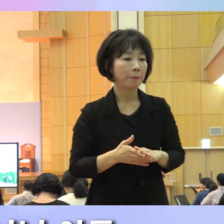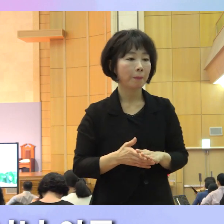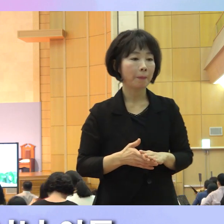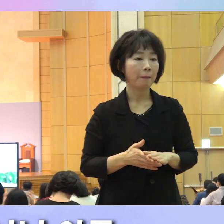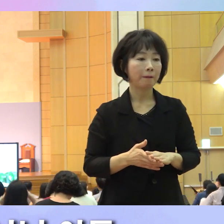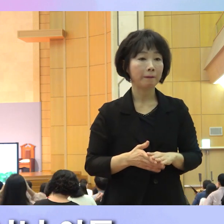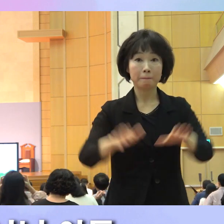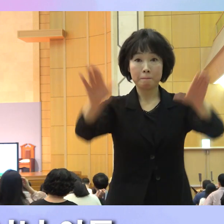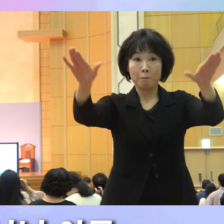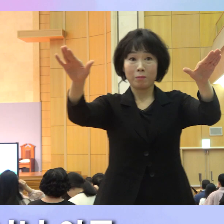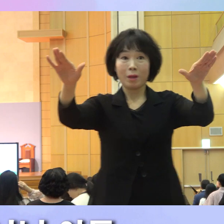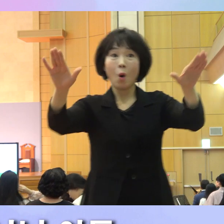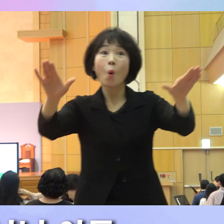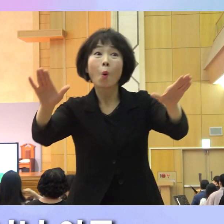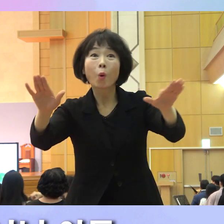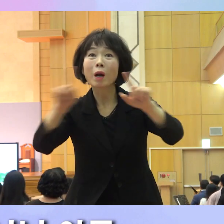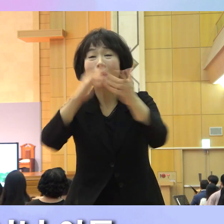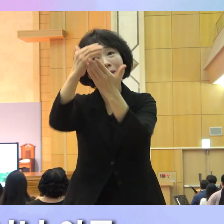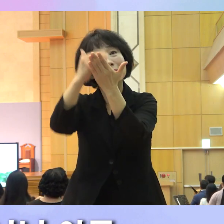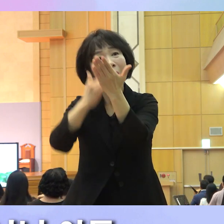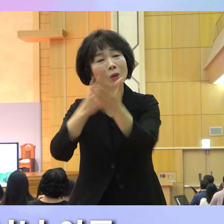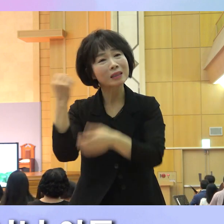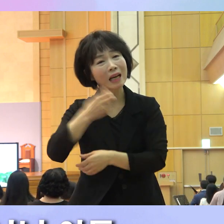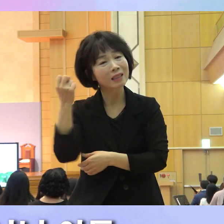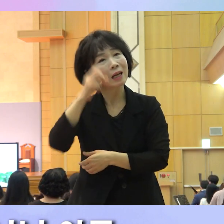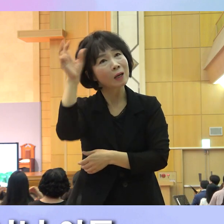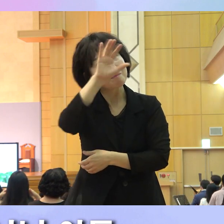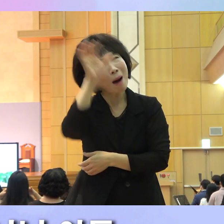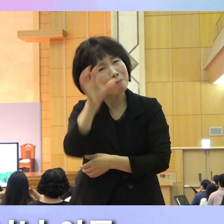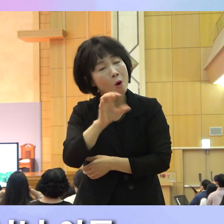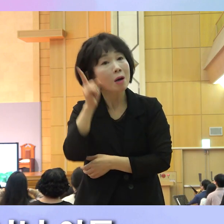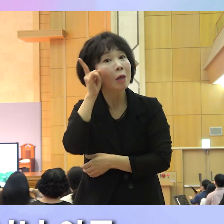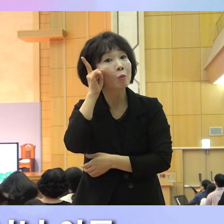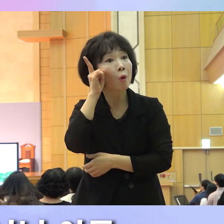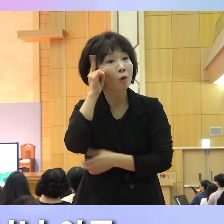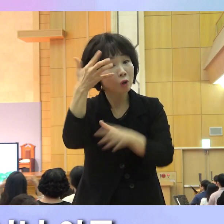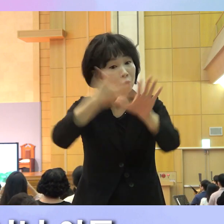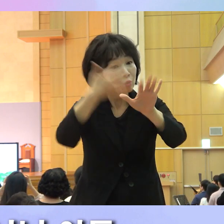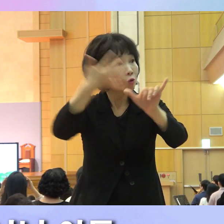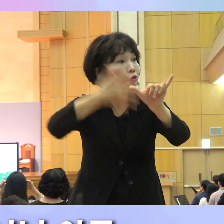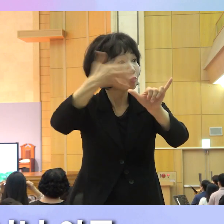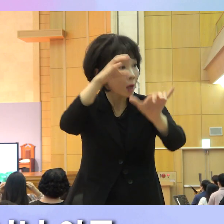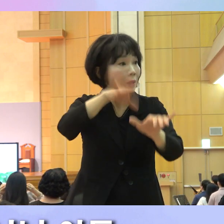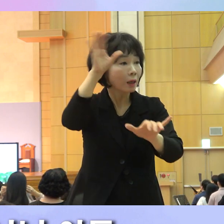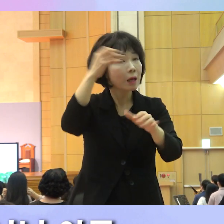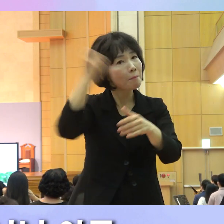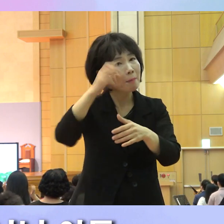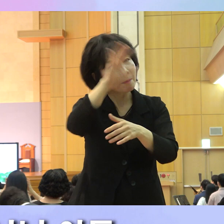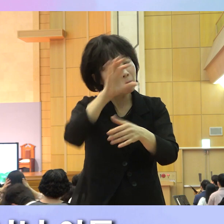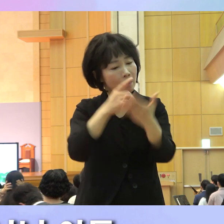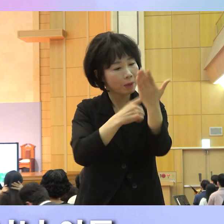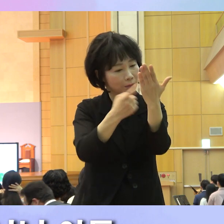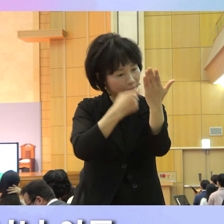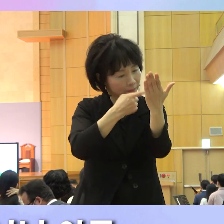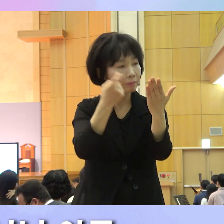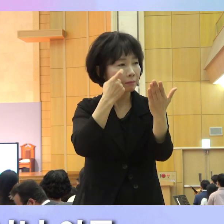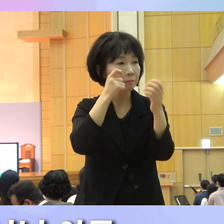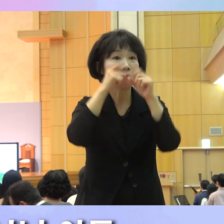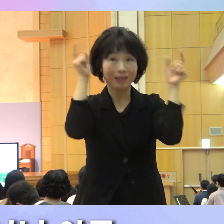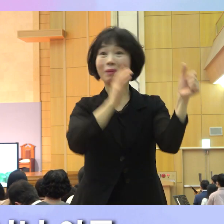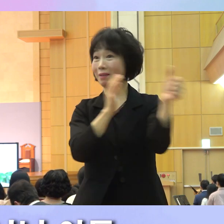다시 한번 오늘 말씀을 다시 한번 유튜브를 통해서 다시 한번 여러분 들어보시기를 바랍니다. 좋으신 하나님